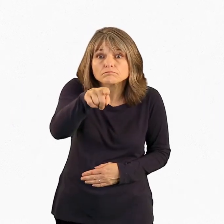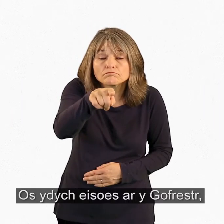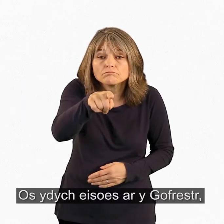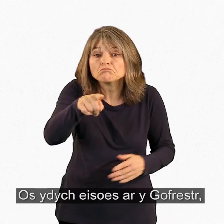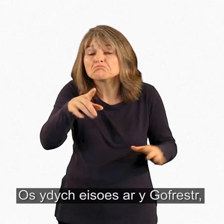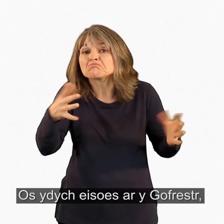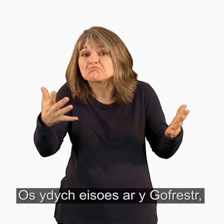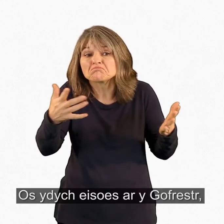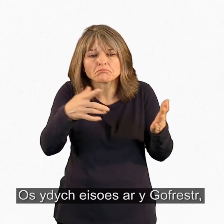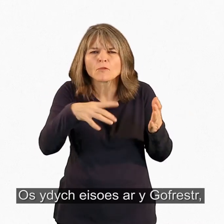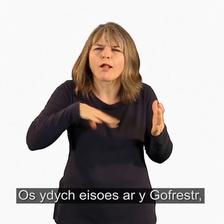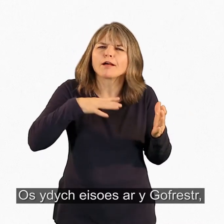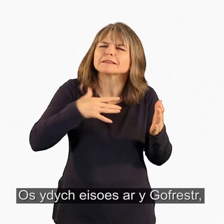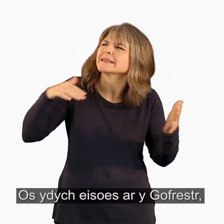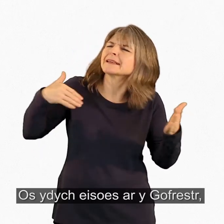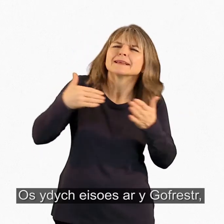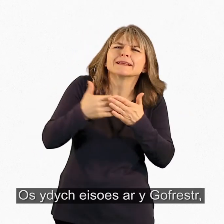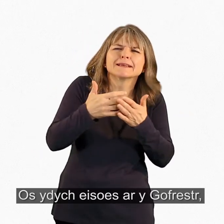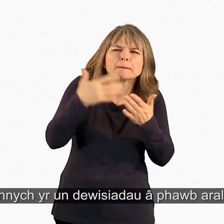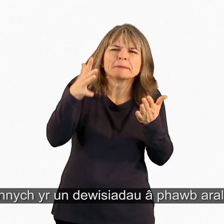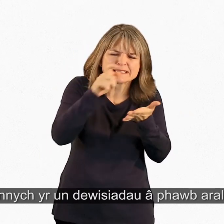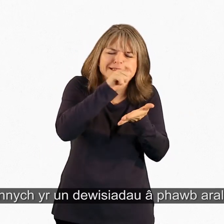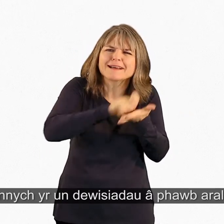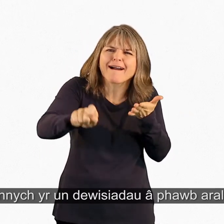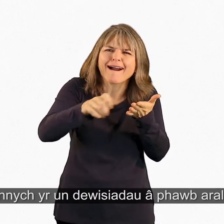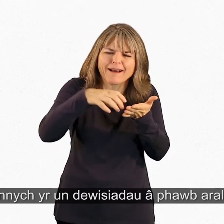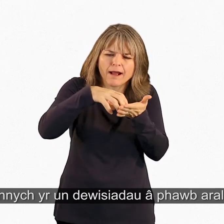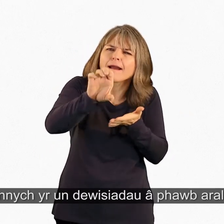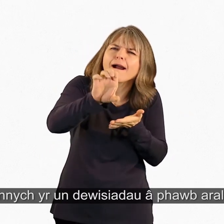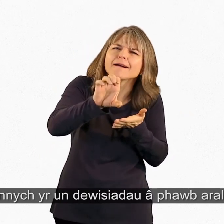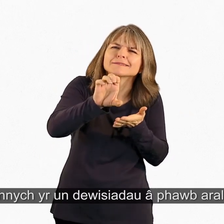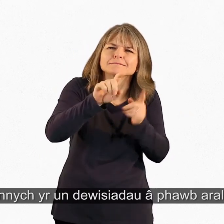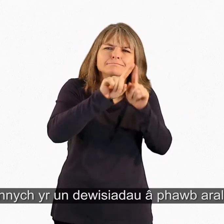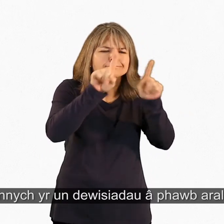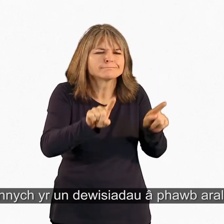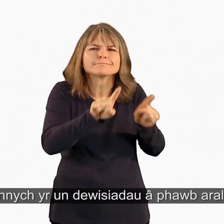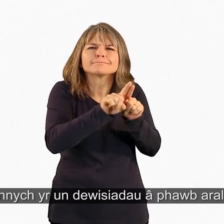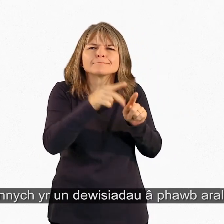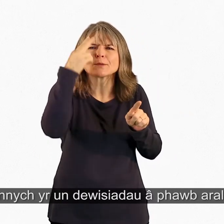Os ydych eisoes ar y gofrestr, mae gennych yr un dewisiadau a faw barall o hyd